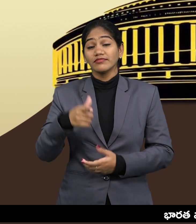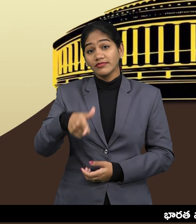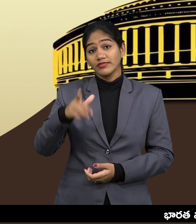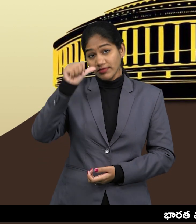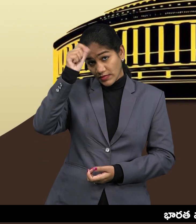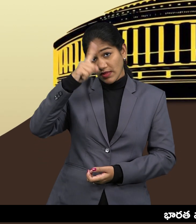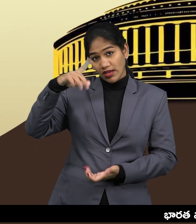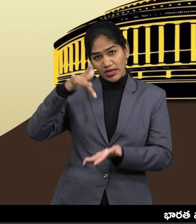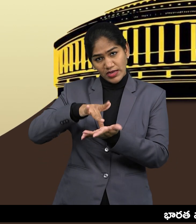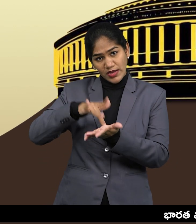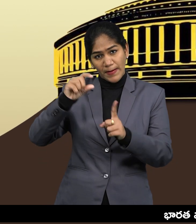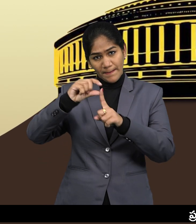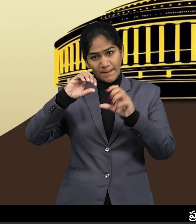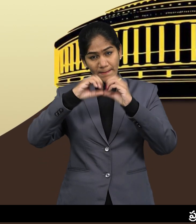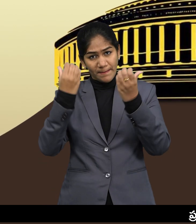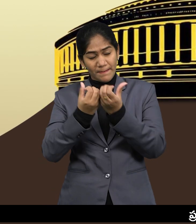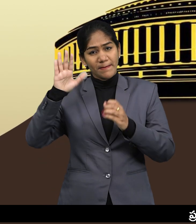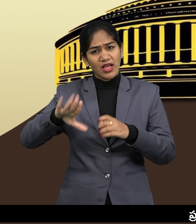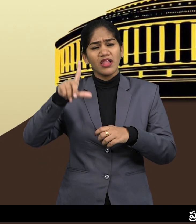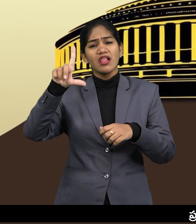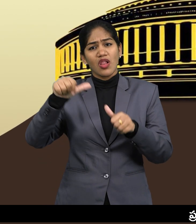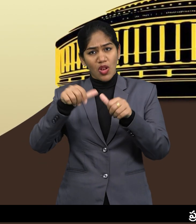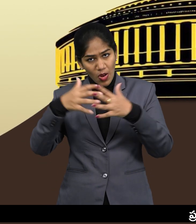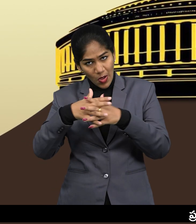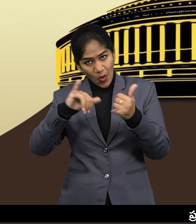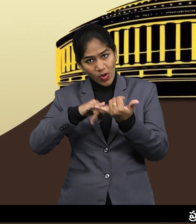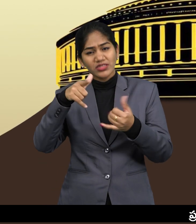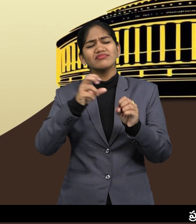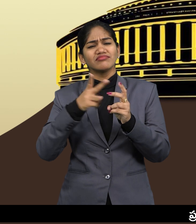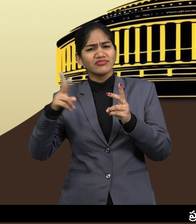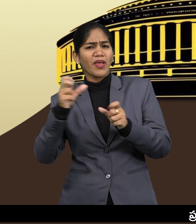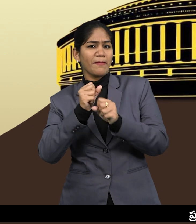భారత పార్లమెంట్ చట్టాలను చేస్తుంది, ప్రభుత్వాన్ని పర్యవేక్షిస్తుంది.